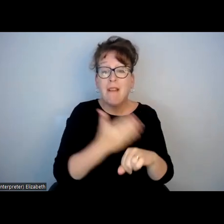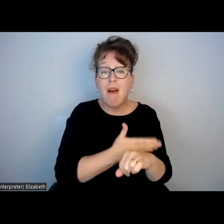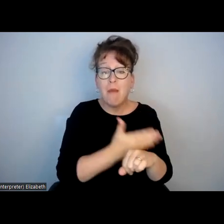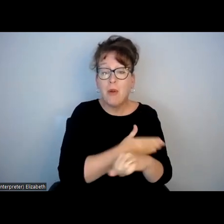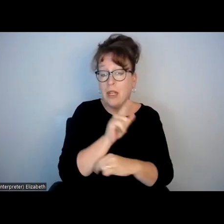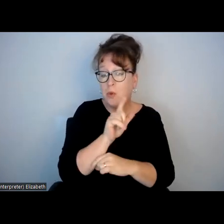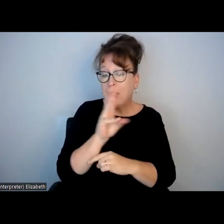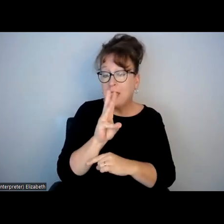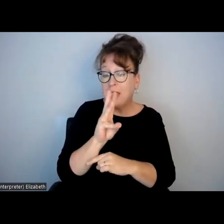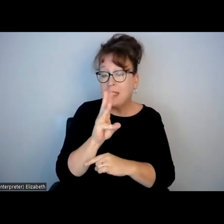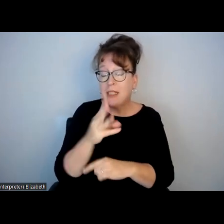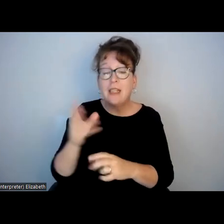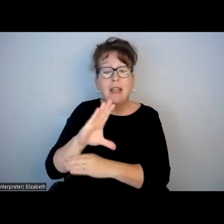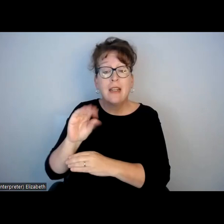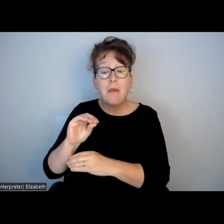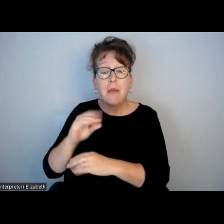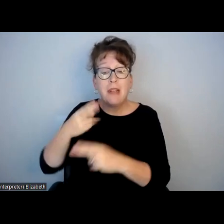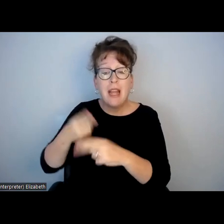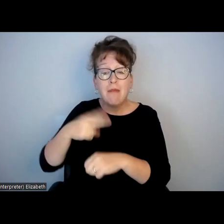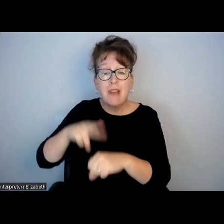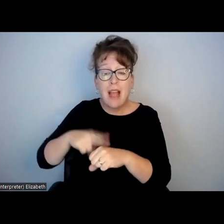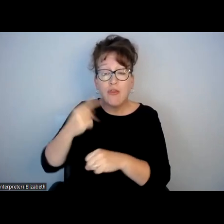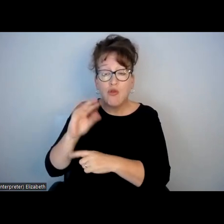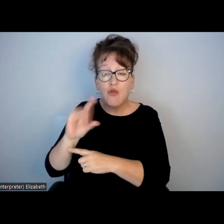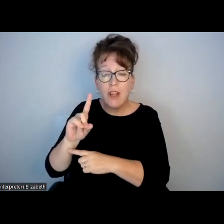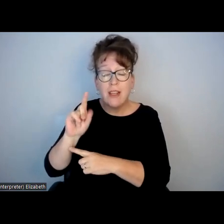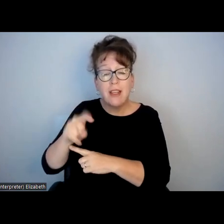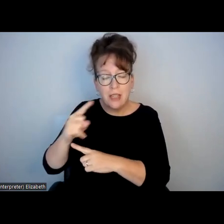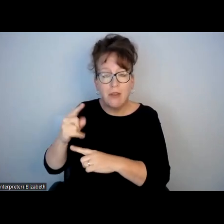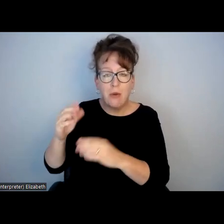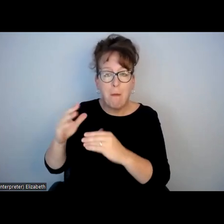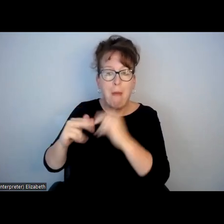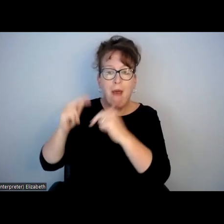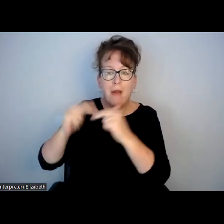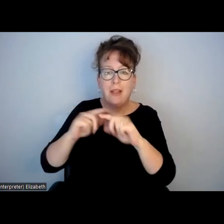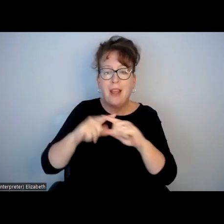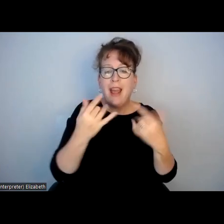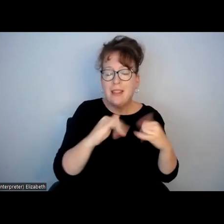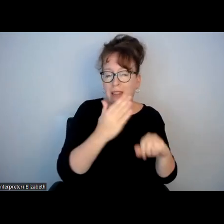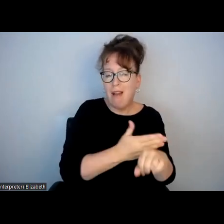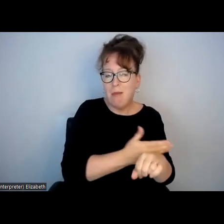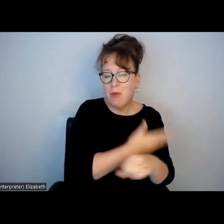perdiendo algunas cosas Disculpen eh Hay alrededor de